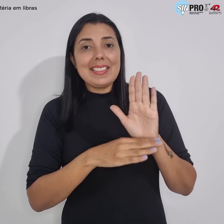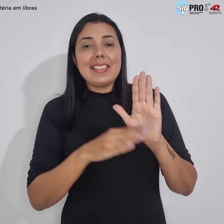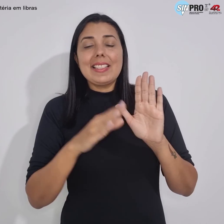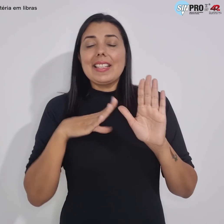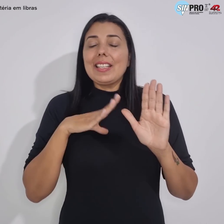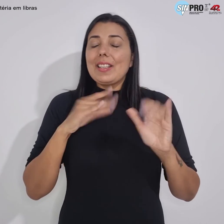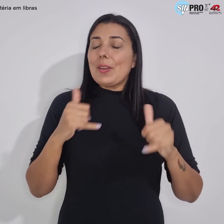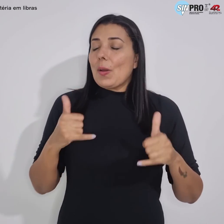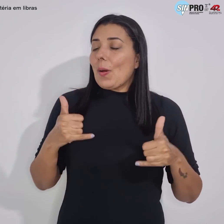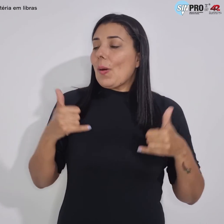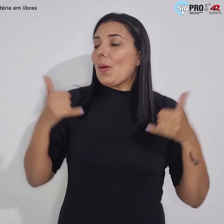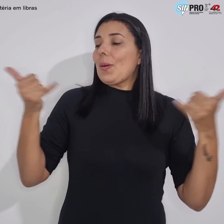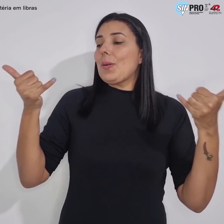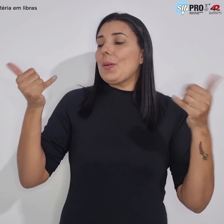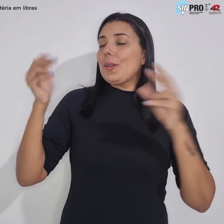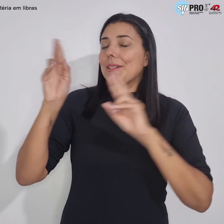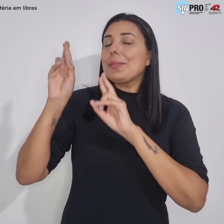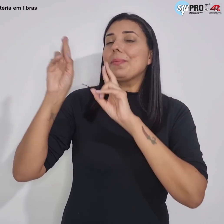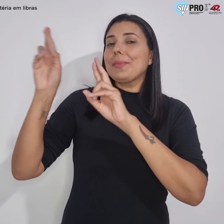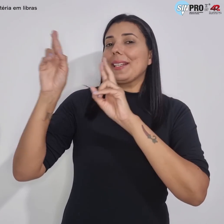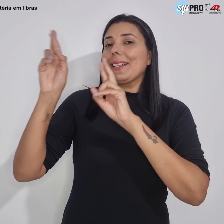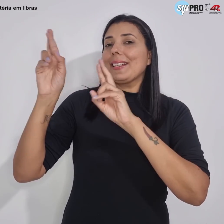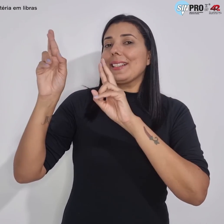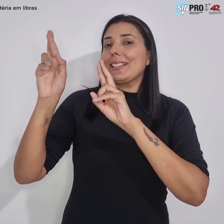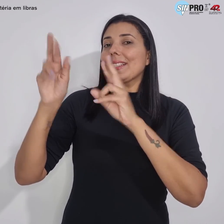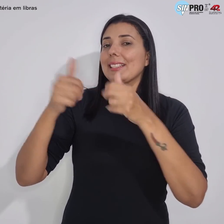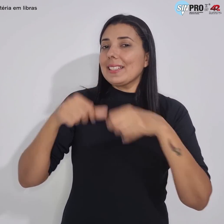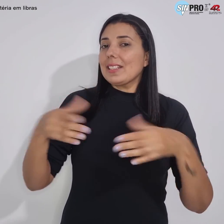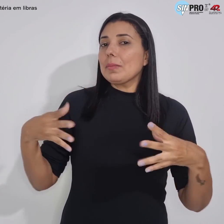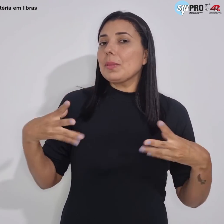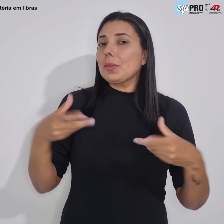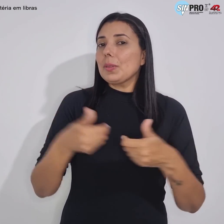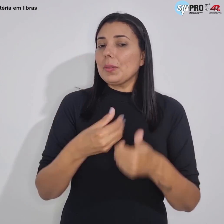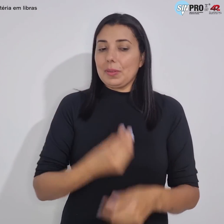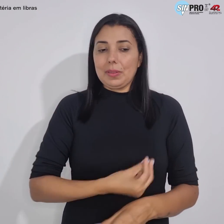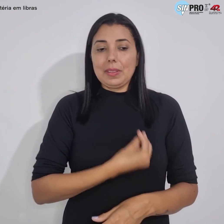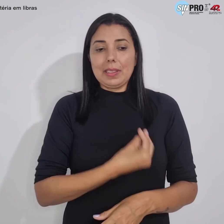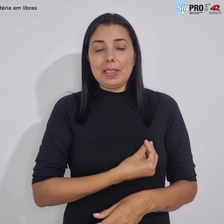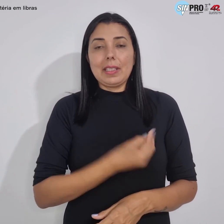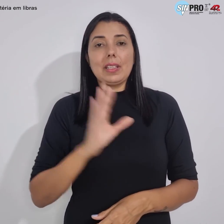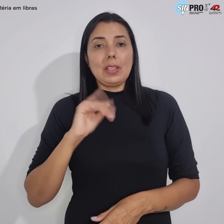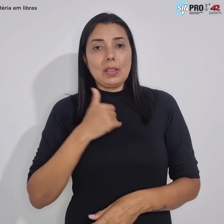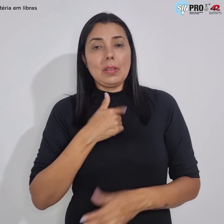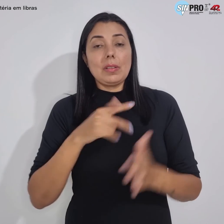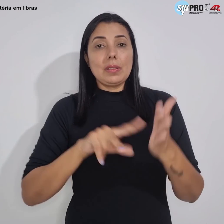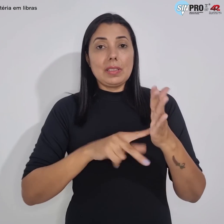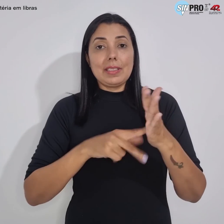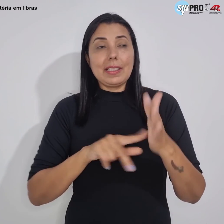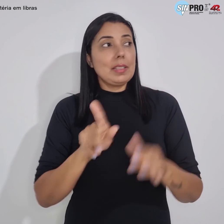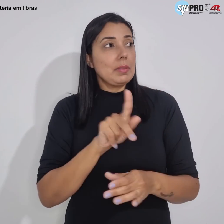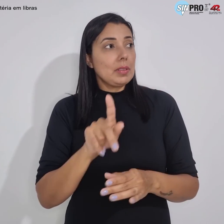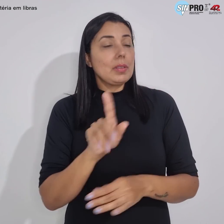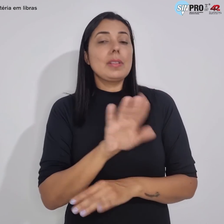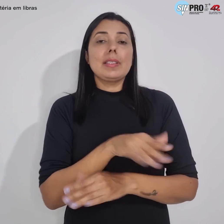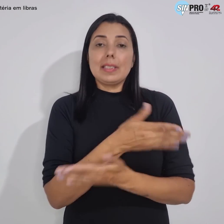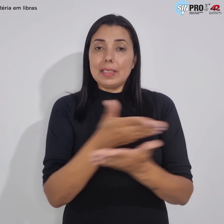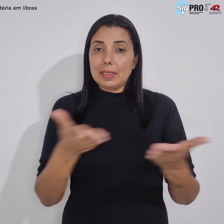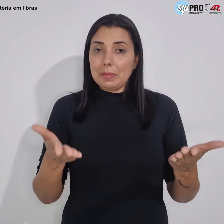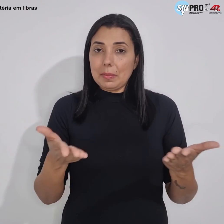enche de orgulho e esperança. Estamos todos aqui, nós do Simpro e os professores e